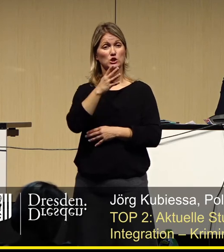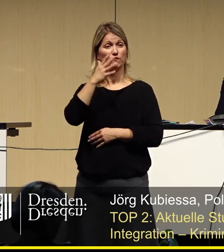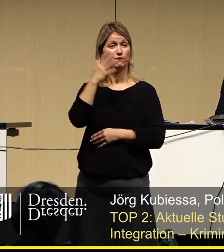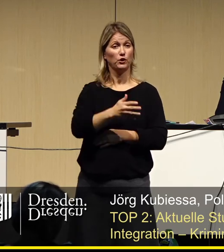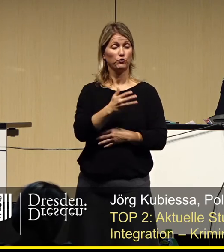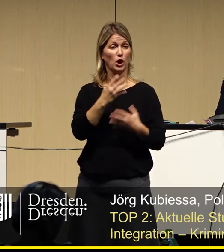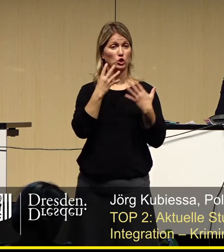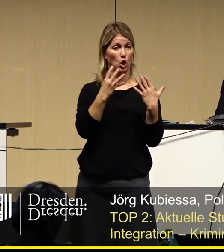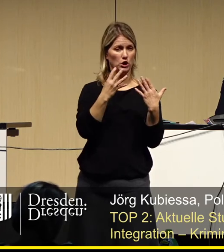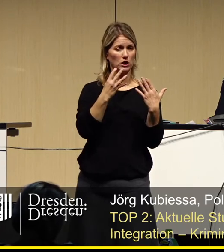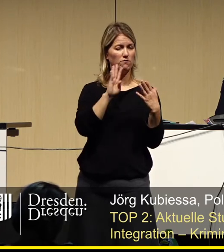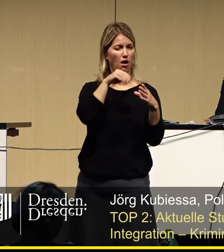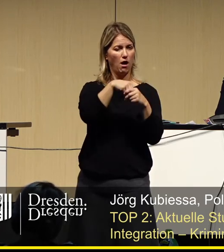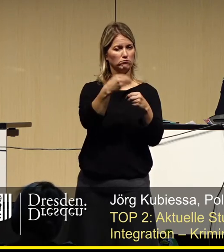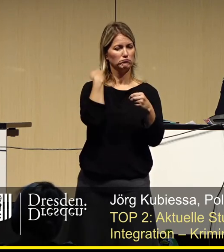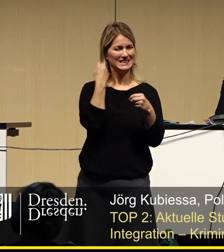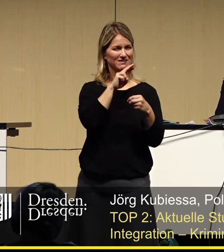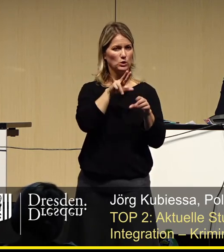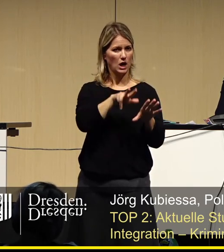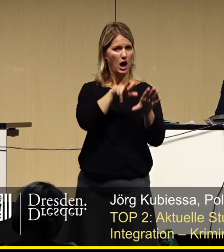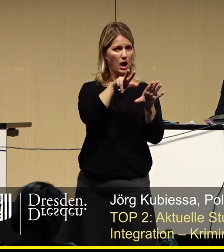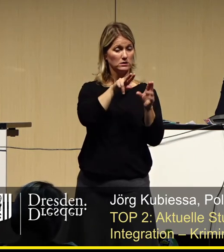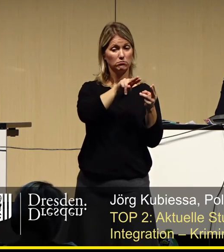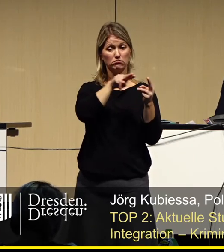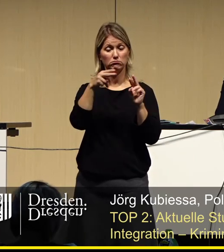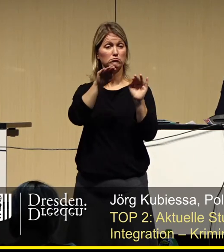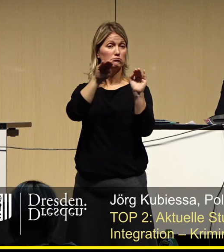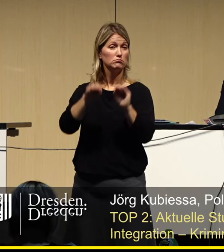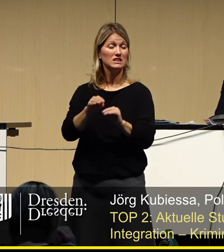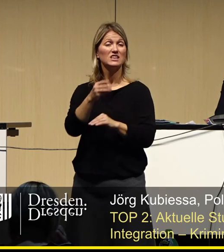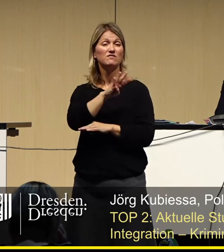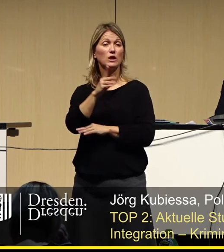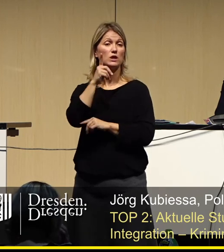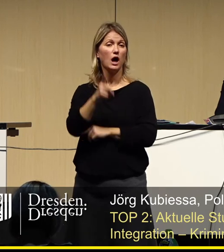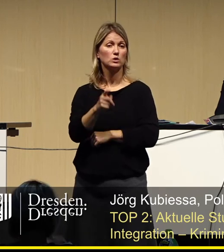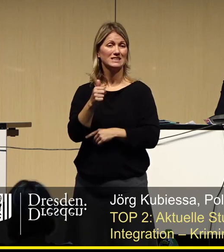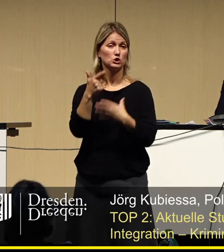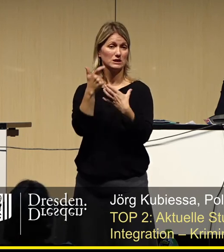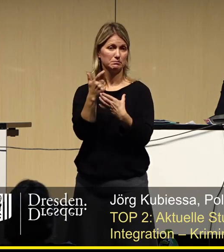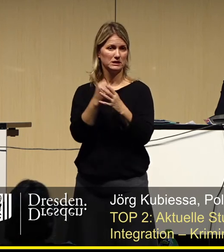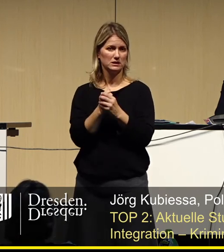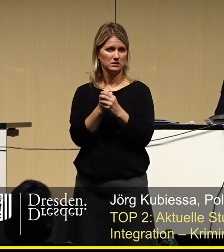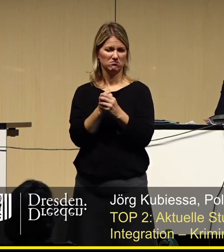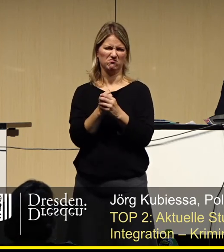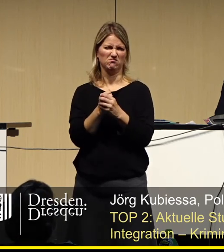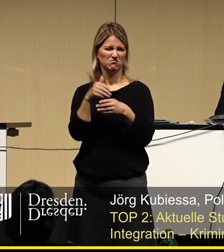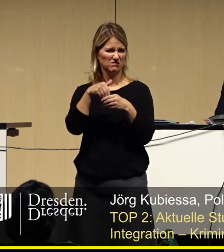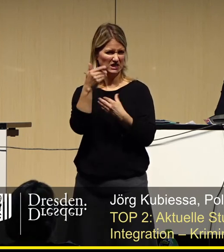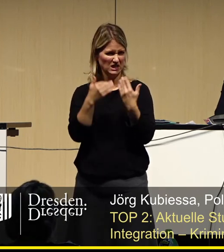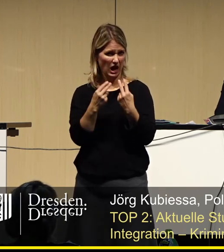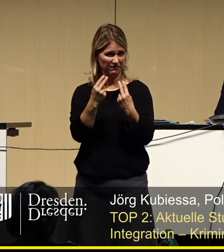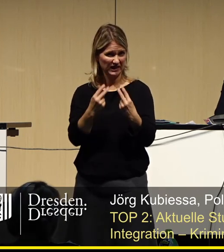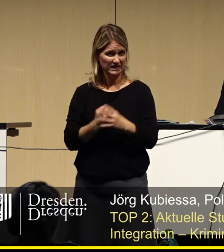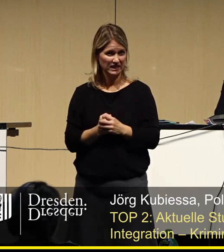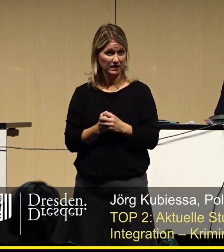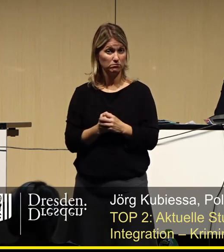4.509 im Jahr 2018 auf 4.176. Warum ist das so wichtig? Weil